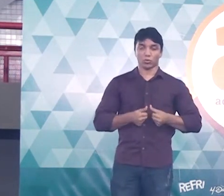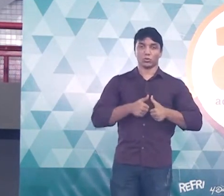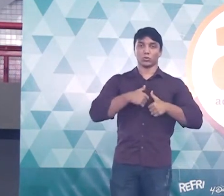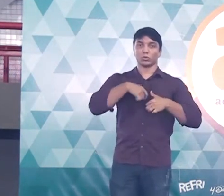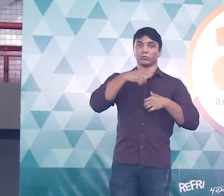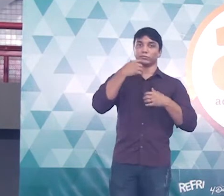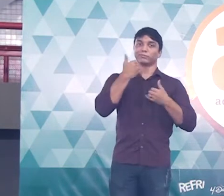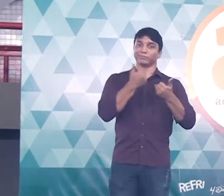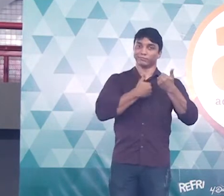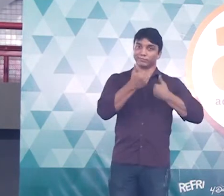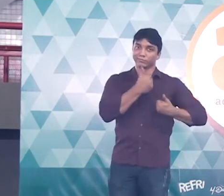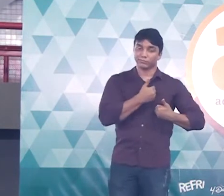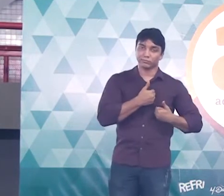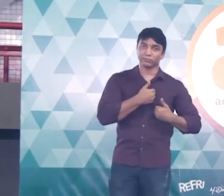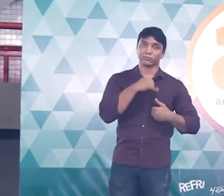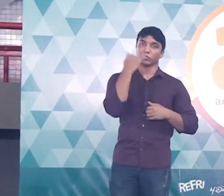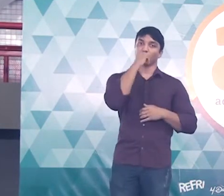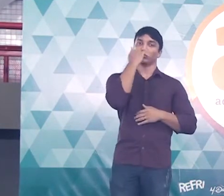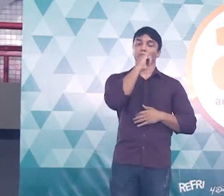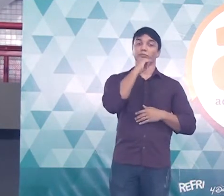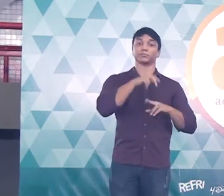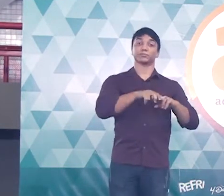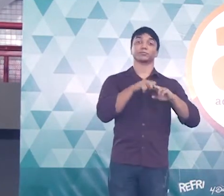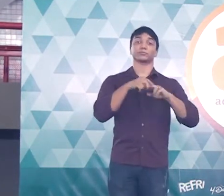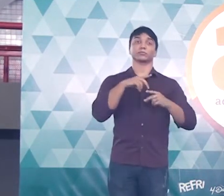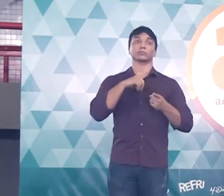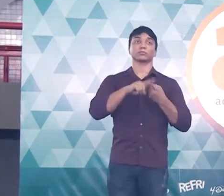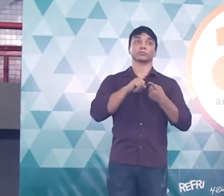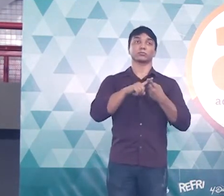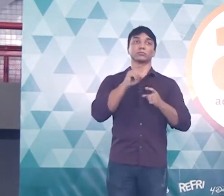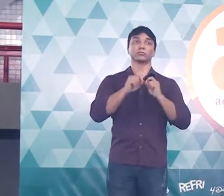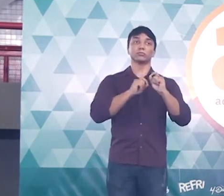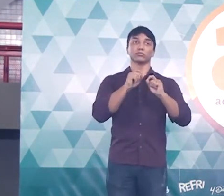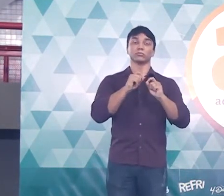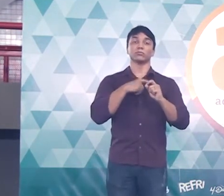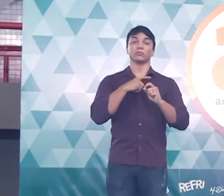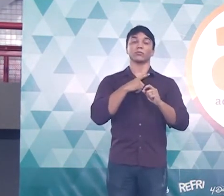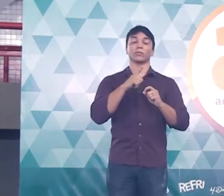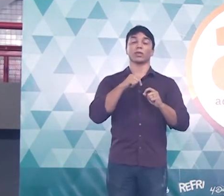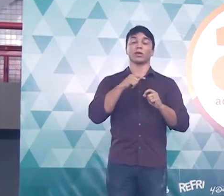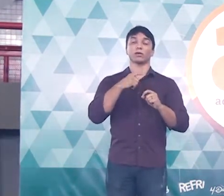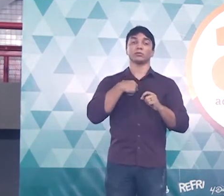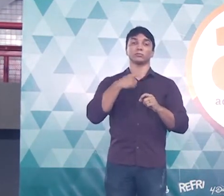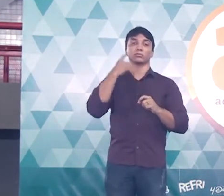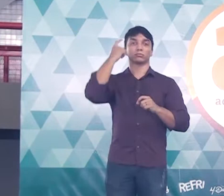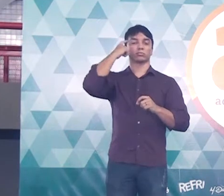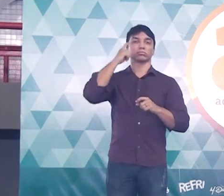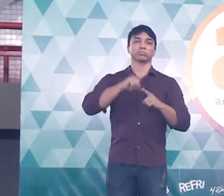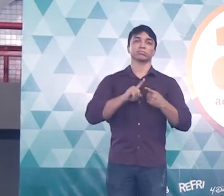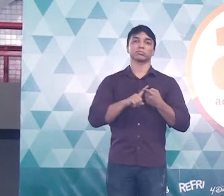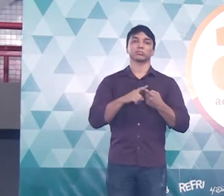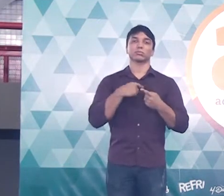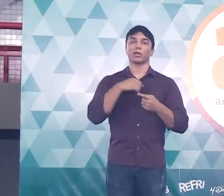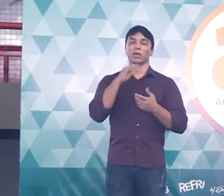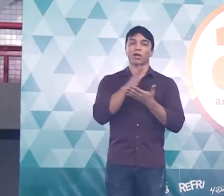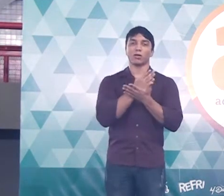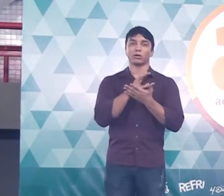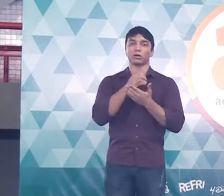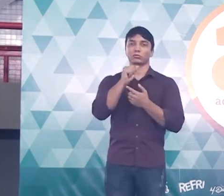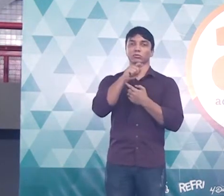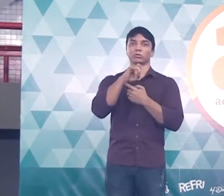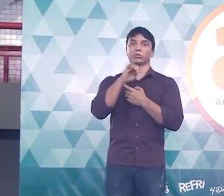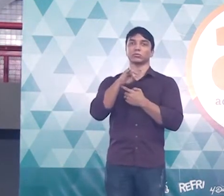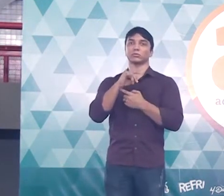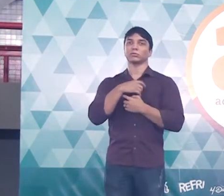trabalhando com relação a isso. Inclusive, a gente tem que levar em consideração, eu brinco muito porque tem uns achocolatados que dizem assim,